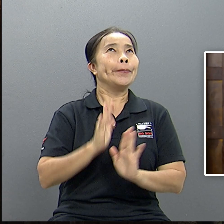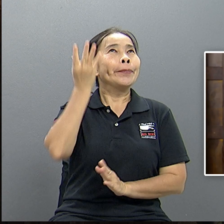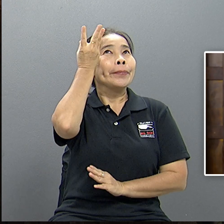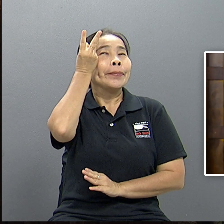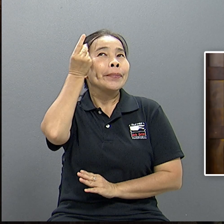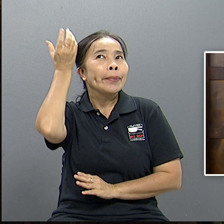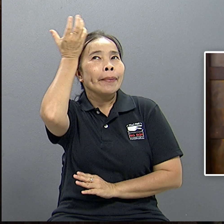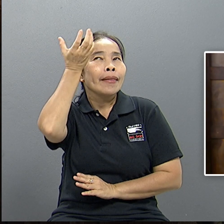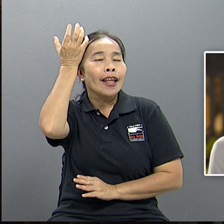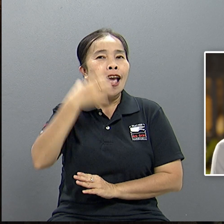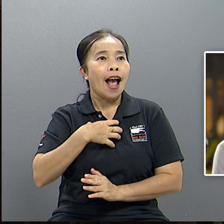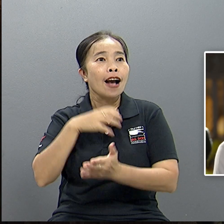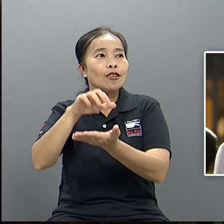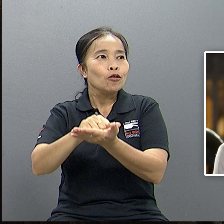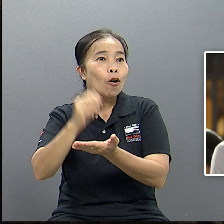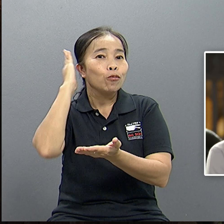ไม่มีอะไรหรอกค่ะคุณกล้า